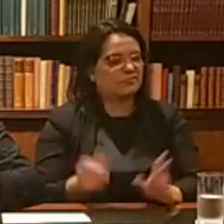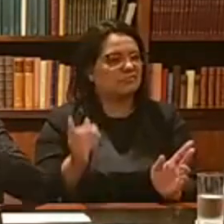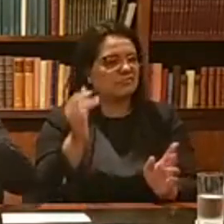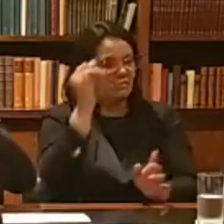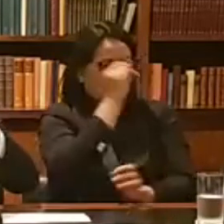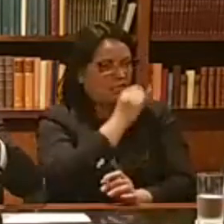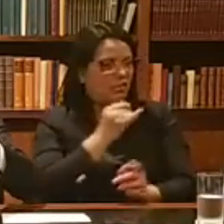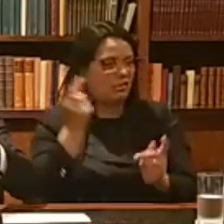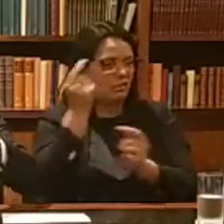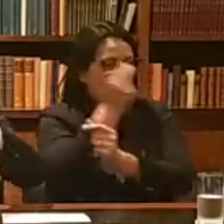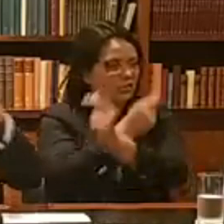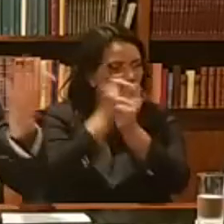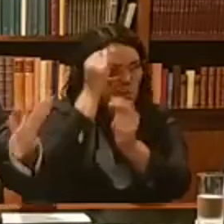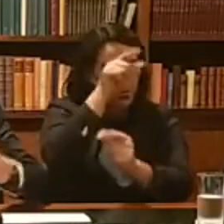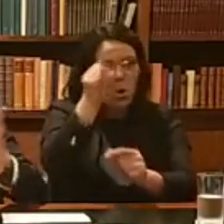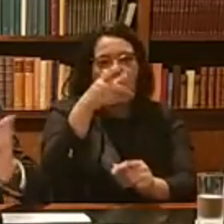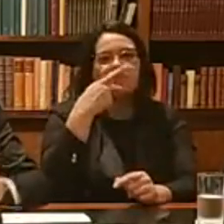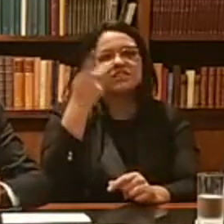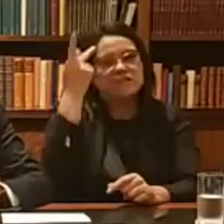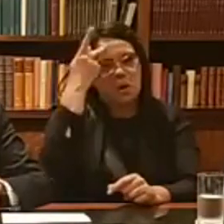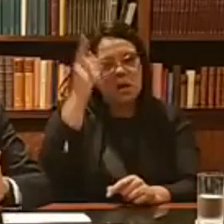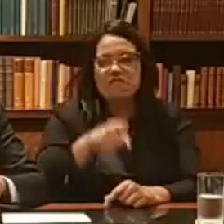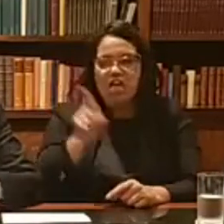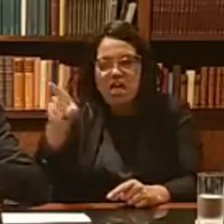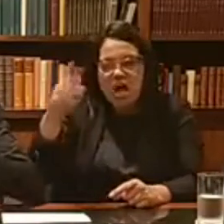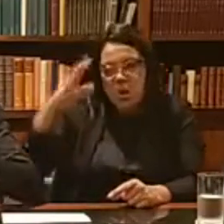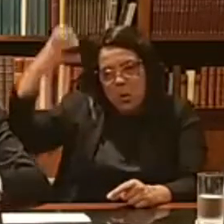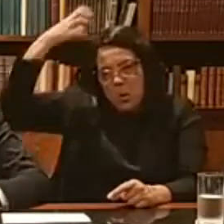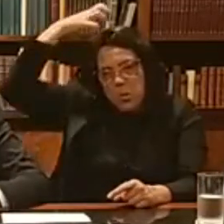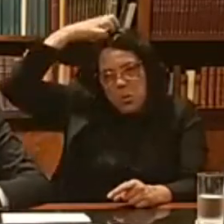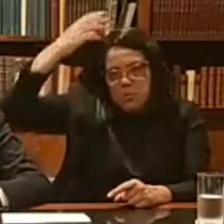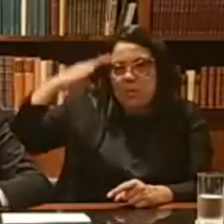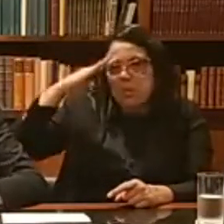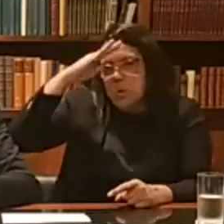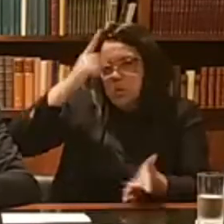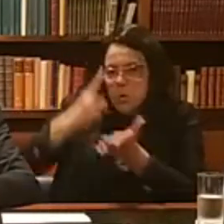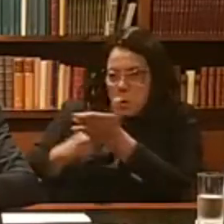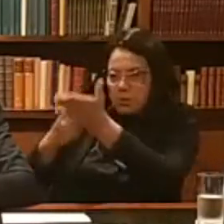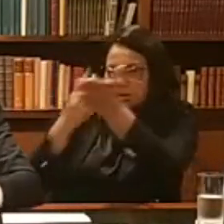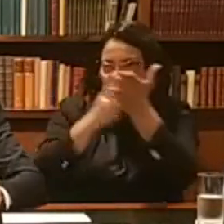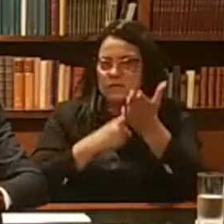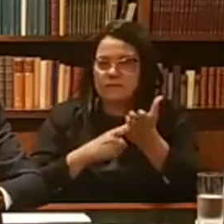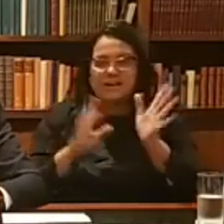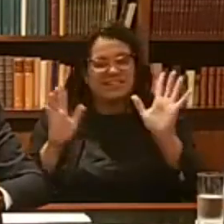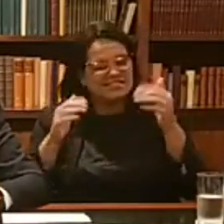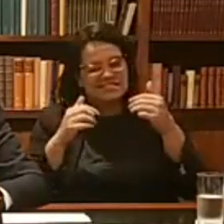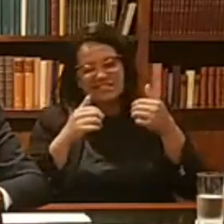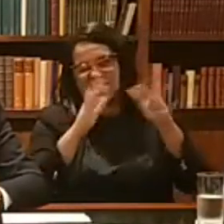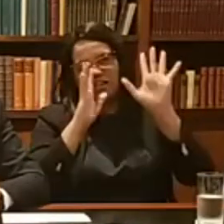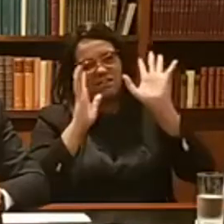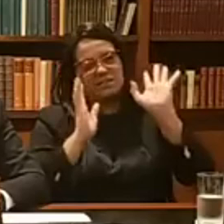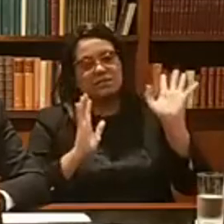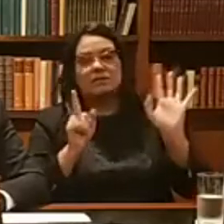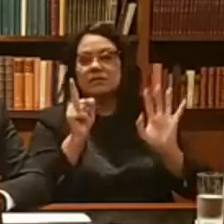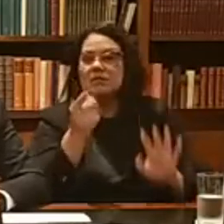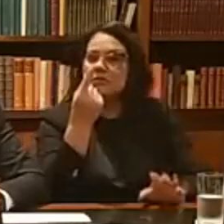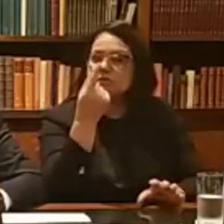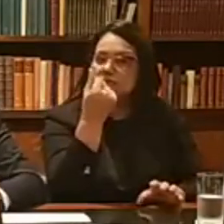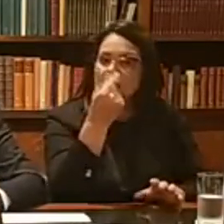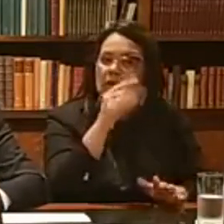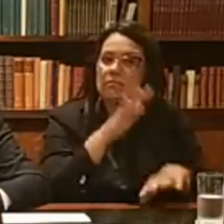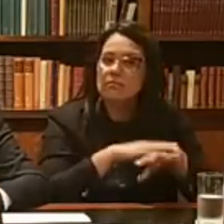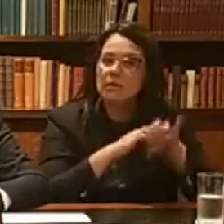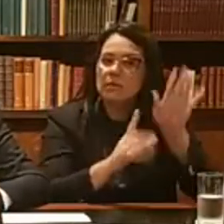de São Paulo falou que eu havia combinado com todo mundo, etc, etc. Tudo bem, deixa para lá. Tá? Então, esse valor aqui é definido em